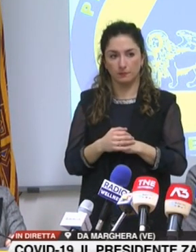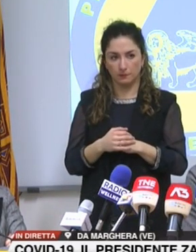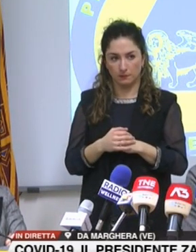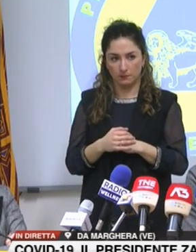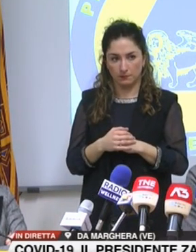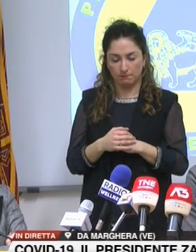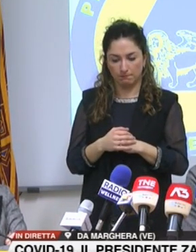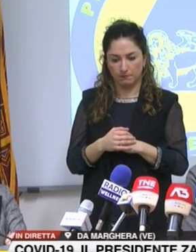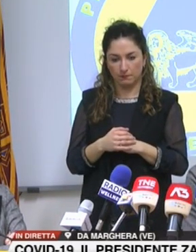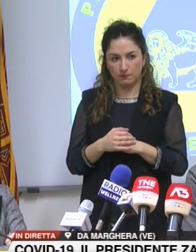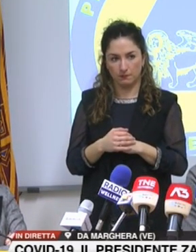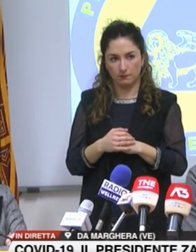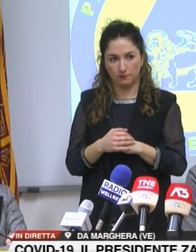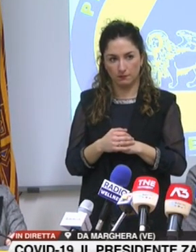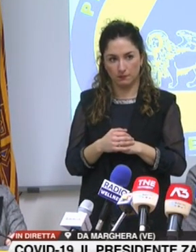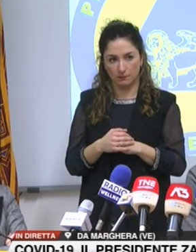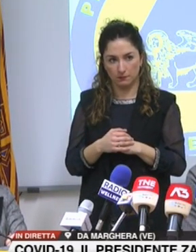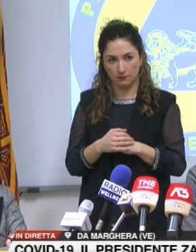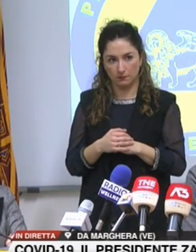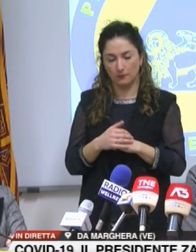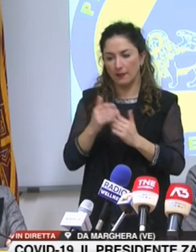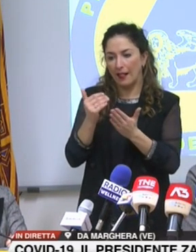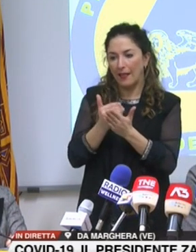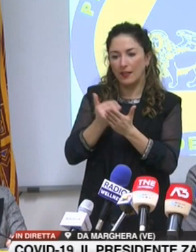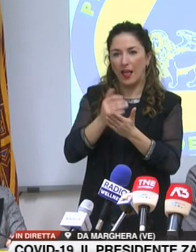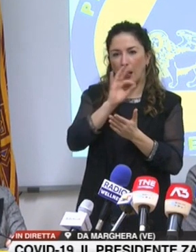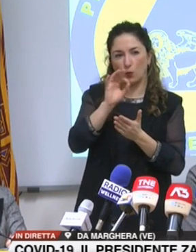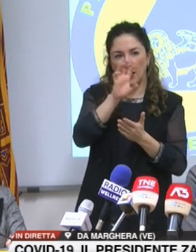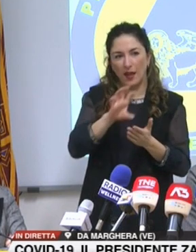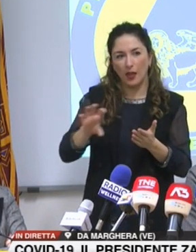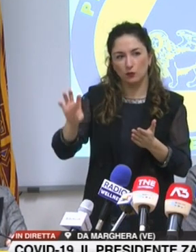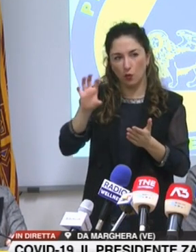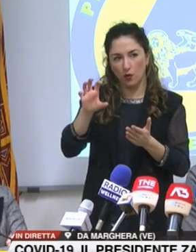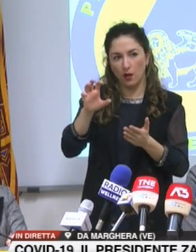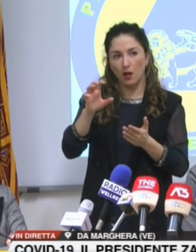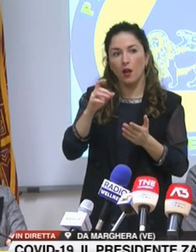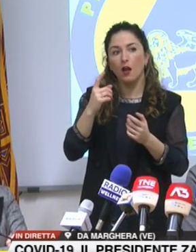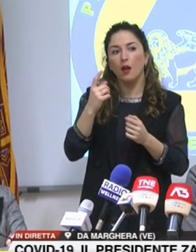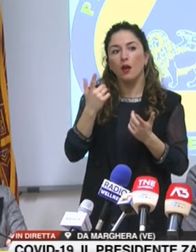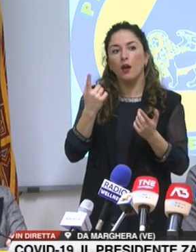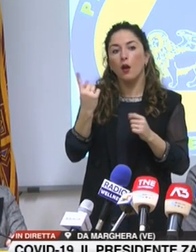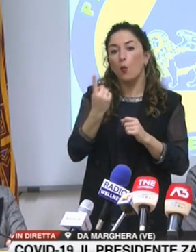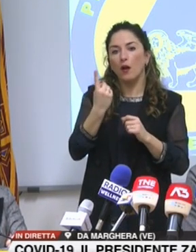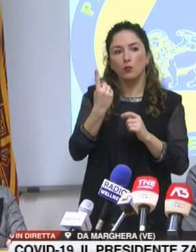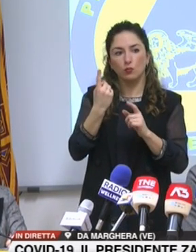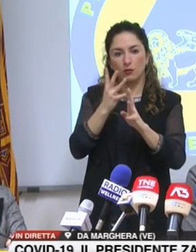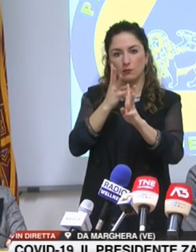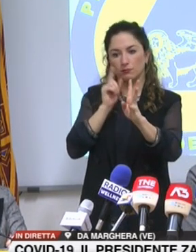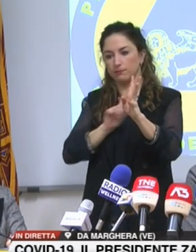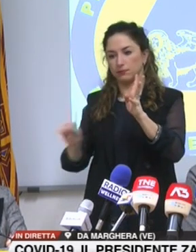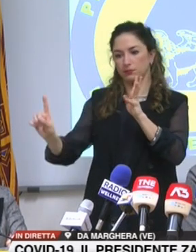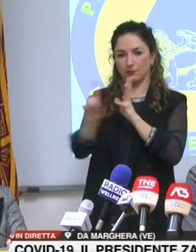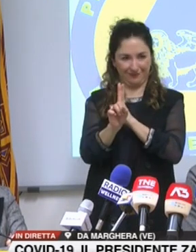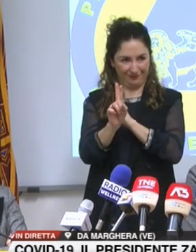come sono state segnalate purtroppo in alcune regioni in cui i vaccini sono stati misteriosamente somministrati a chi non ne aveva